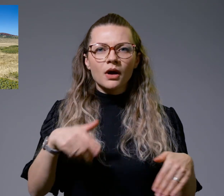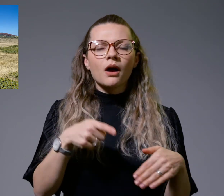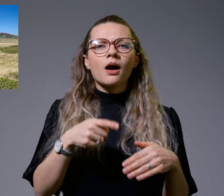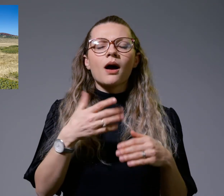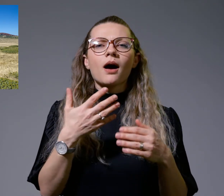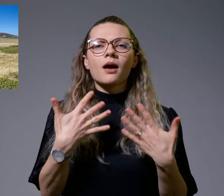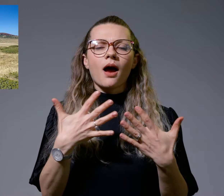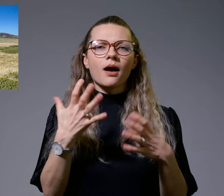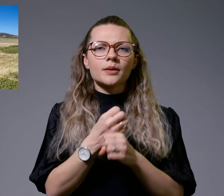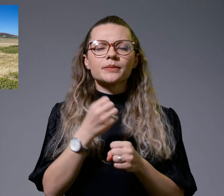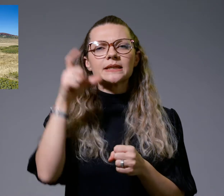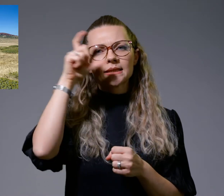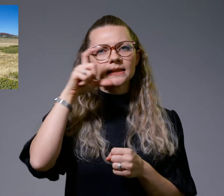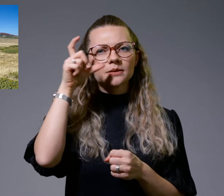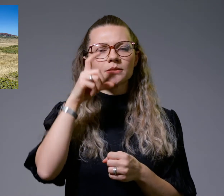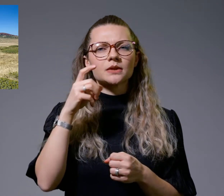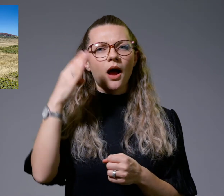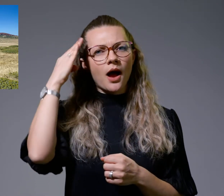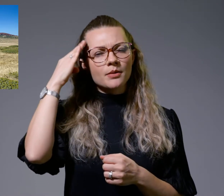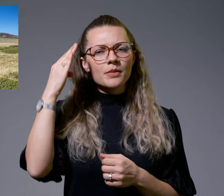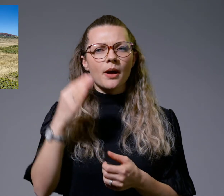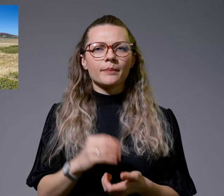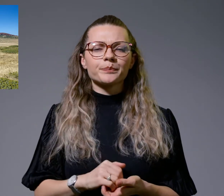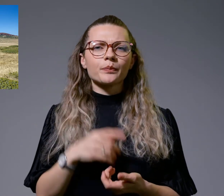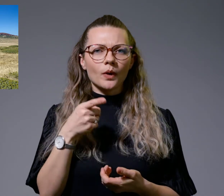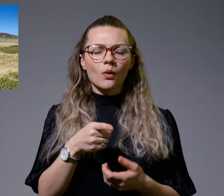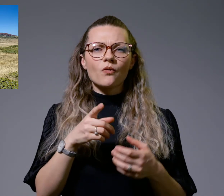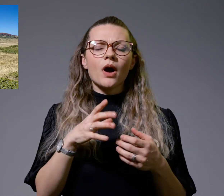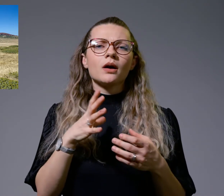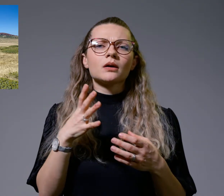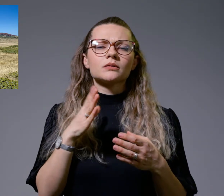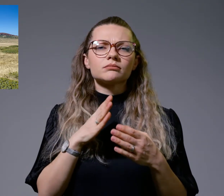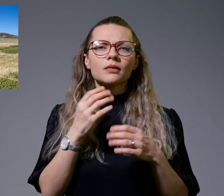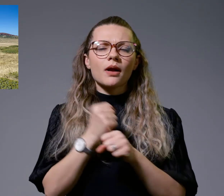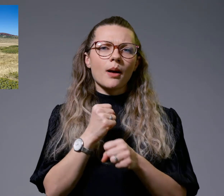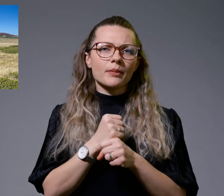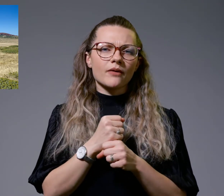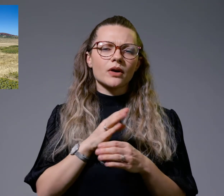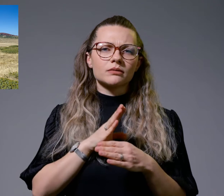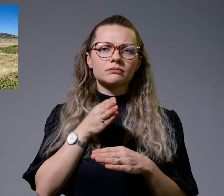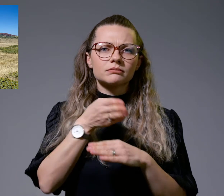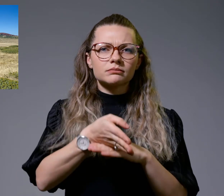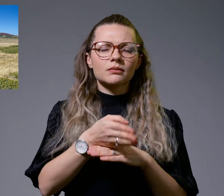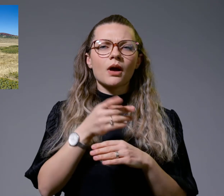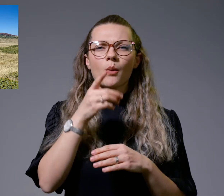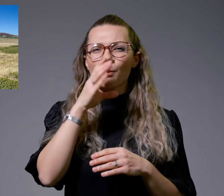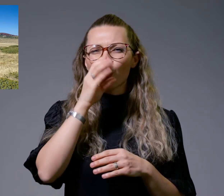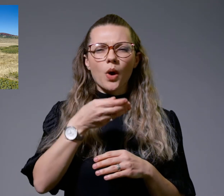втората српска армија. Со тоа бил извршен пробив на бугарската одбрана во